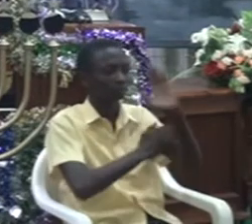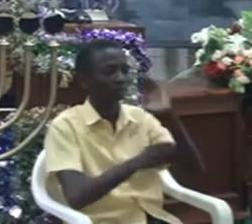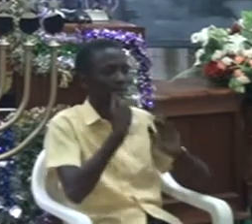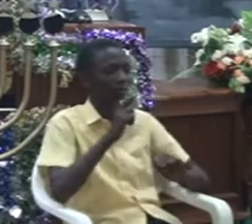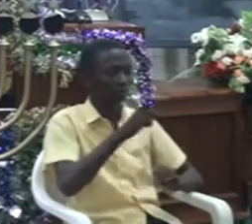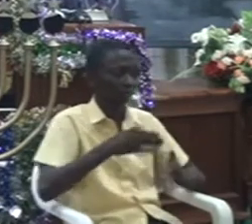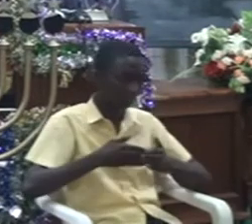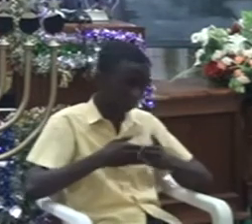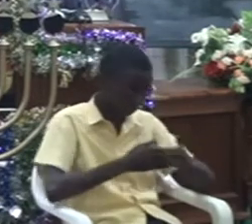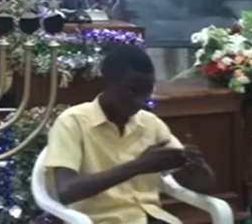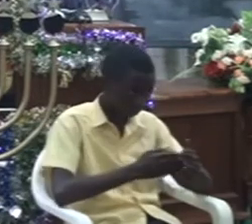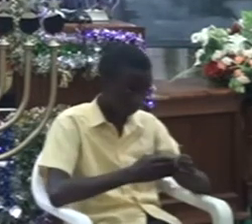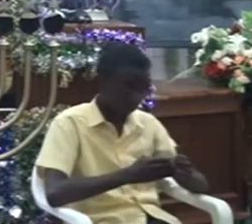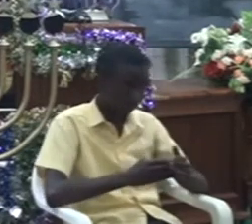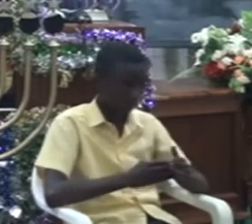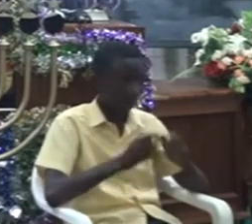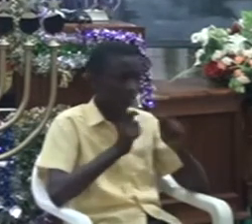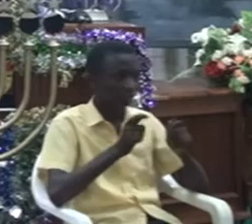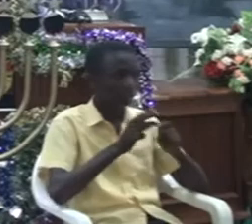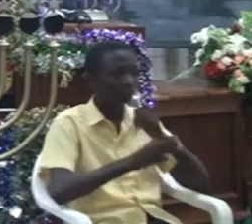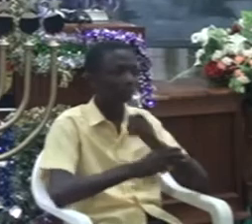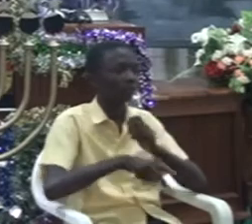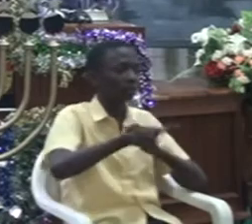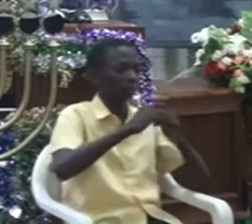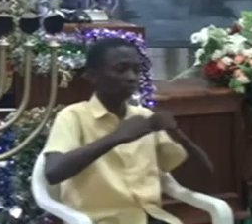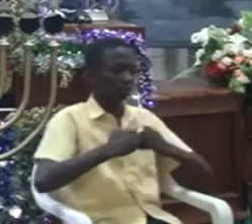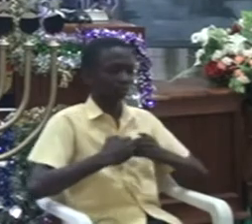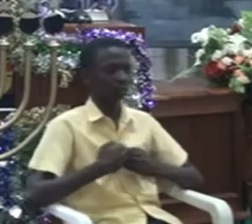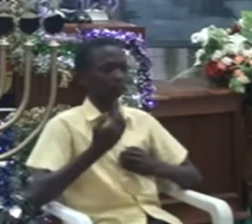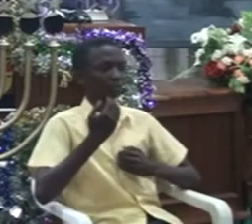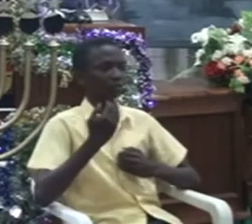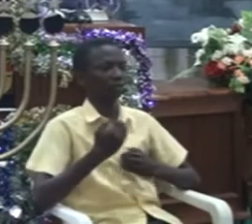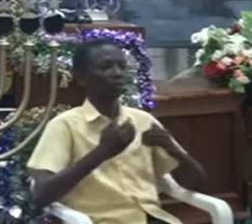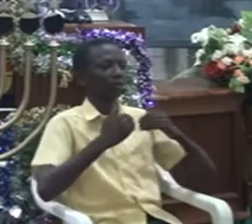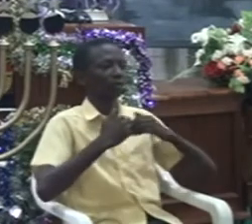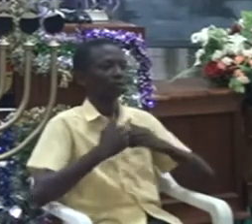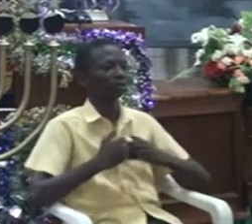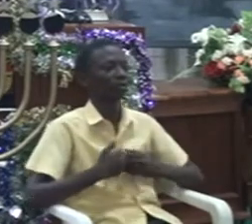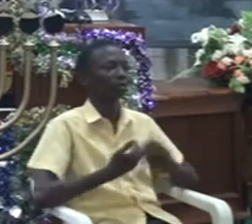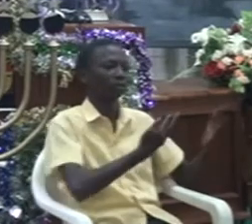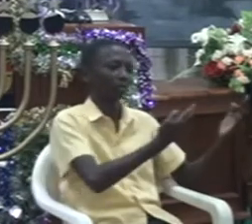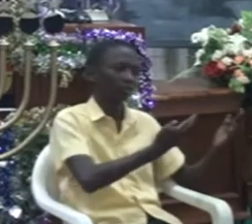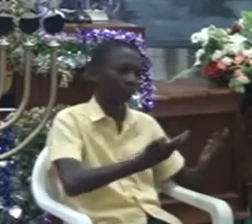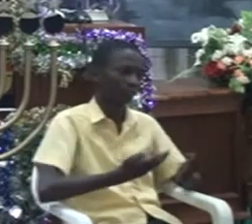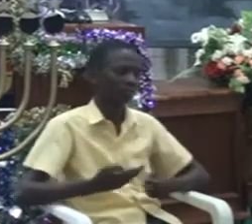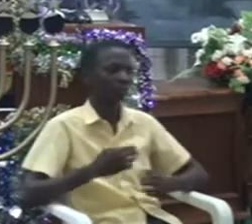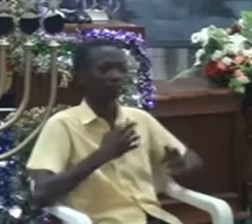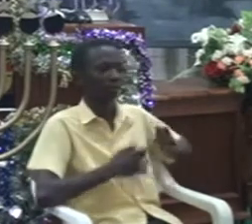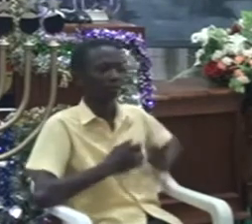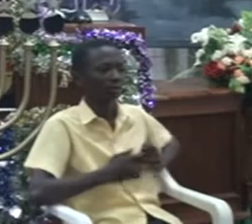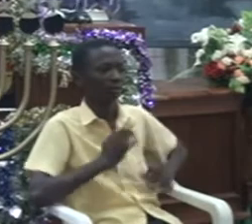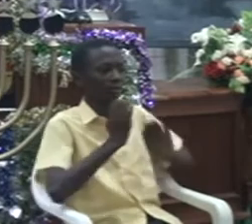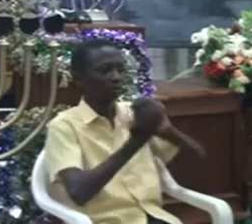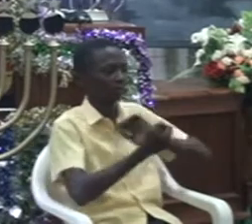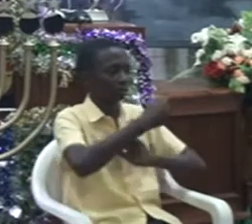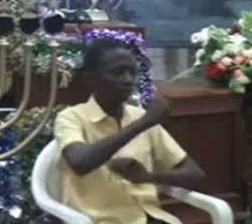pale kwenye sauti yake, déjà vous avez reçu grâce devant lui. Pale ni kusema umepokea neema mbele ya uso